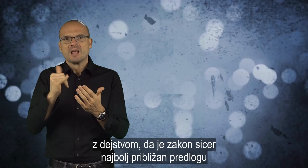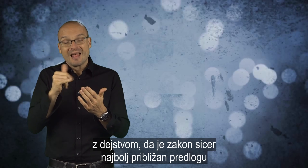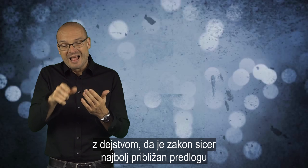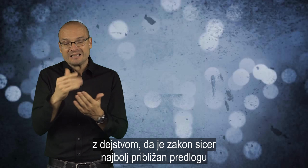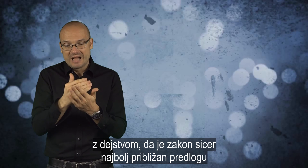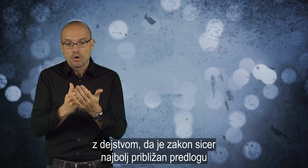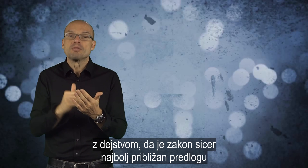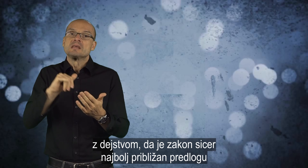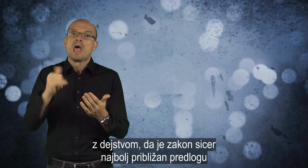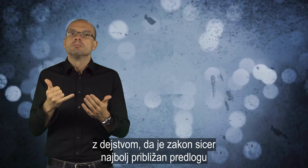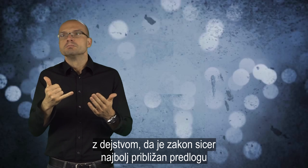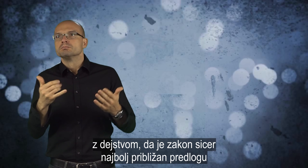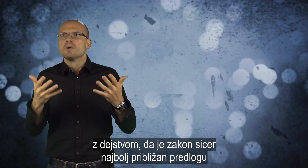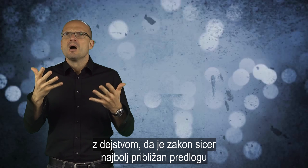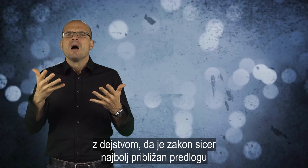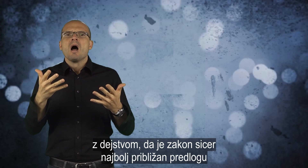zdaleč ni idealen.